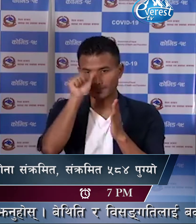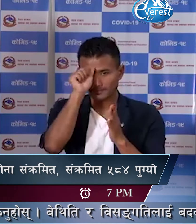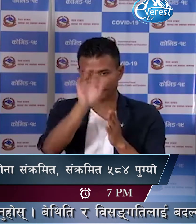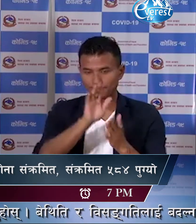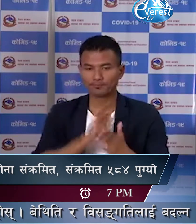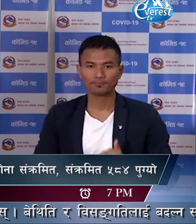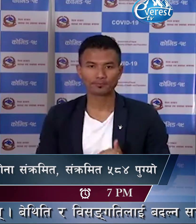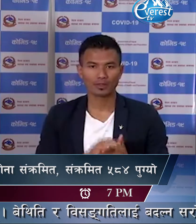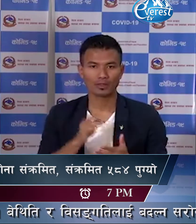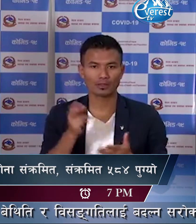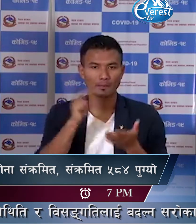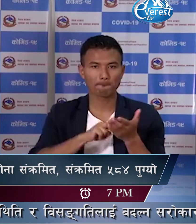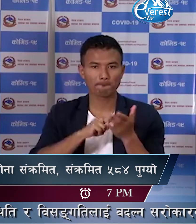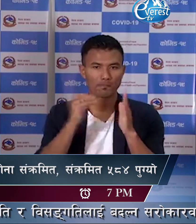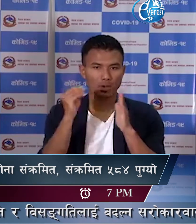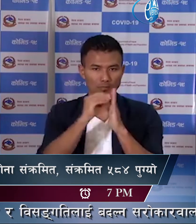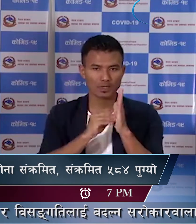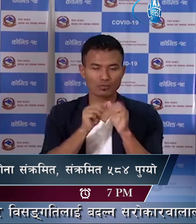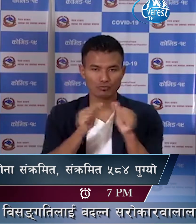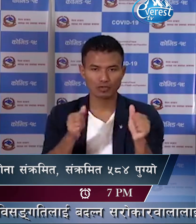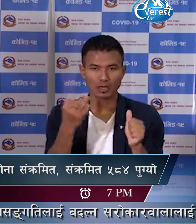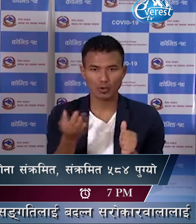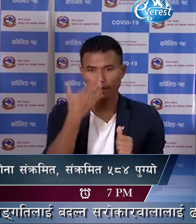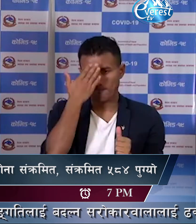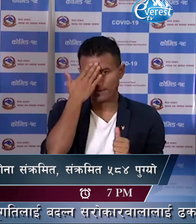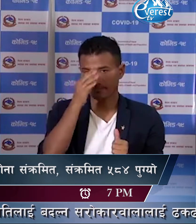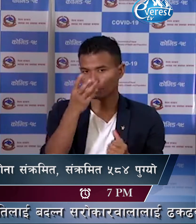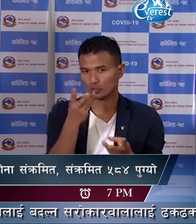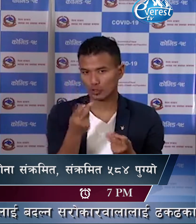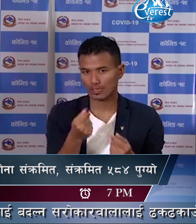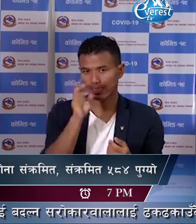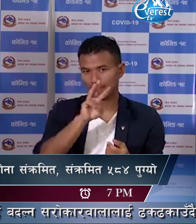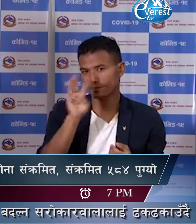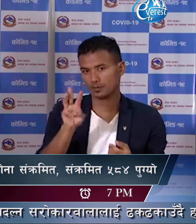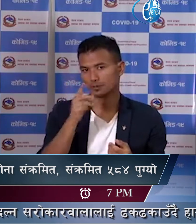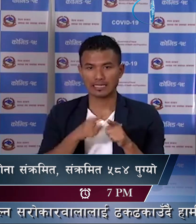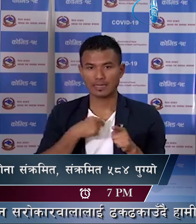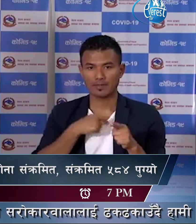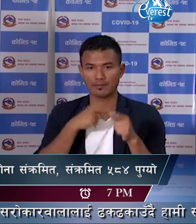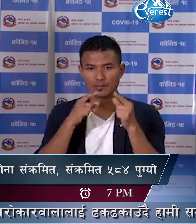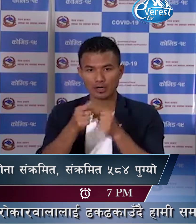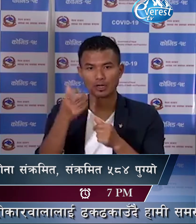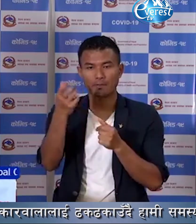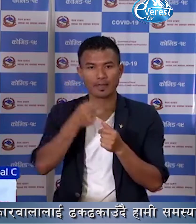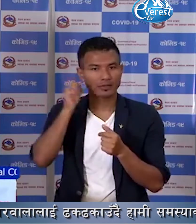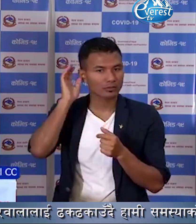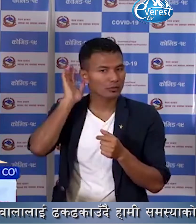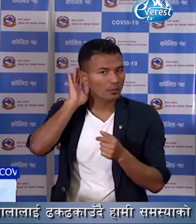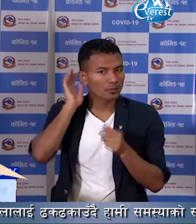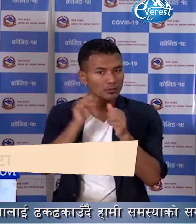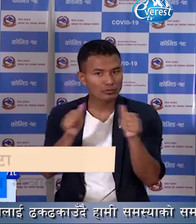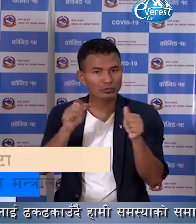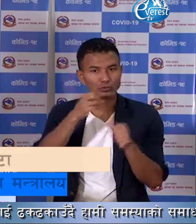चाहन्छु। पछिल्लो अपडेट अनुसार नयाँ संक्रमितको संख्या 33 छ। भर्खरै प्राप्त सूचना